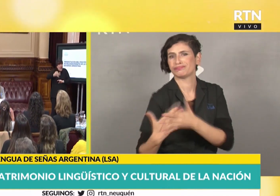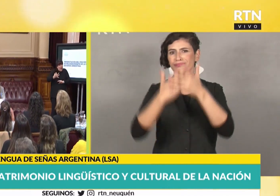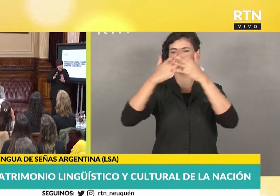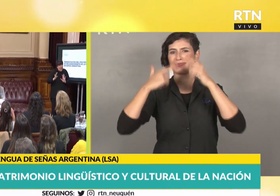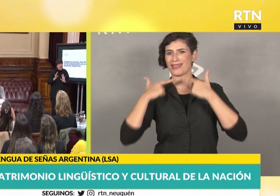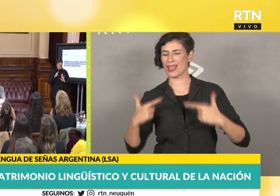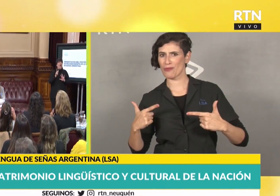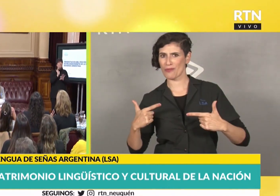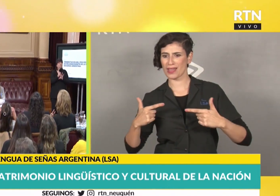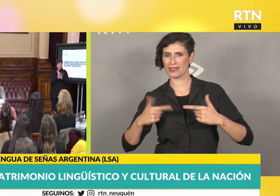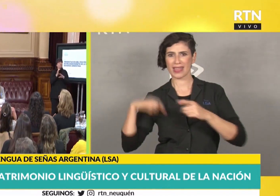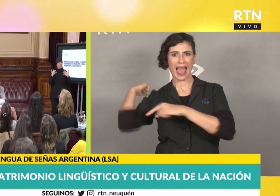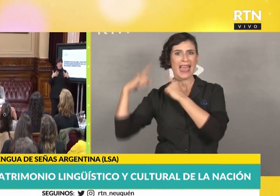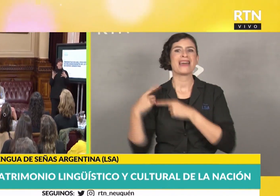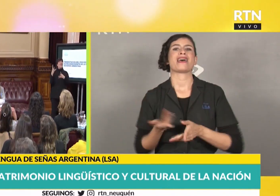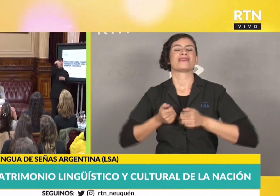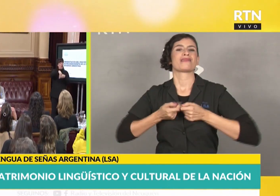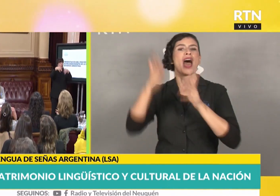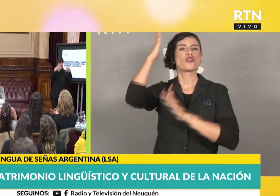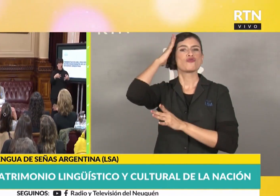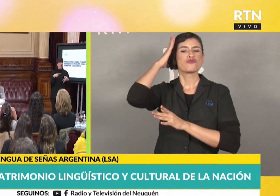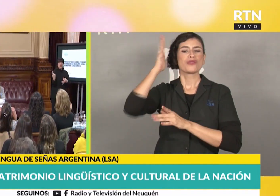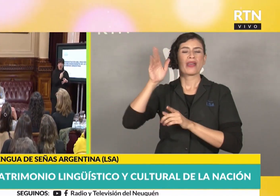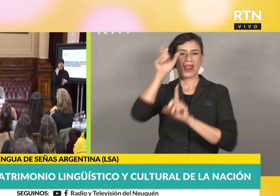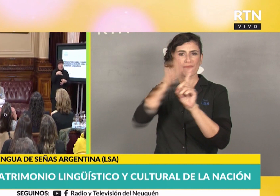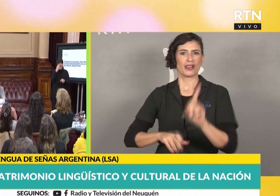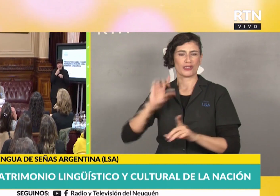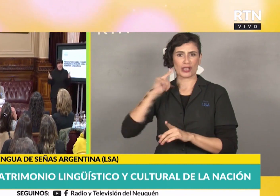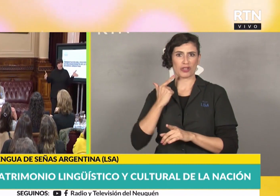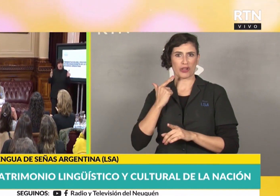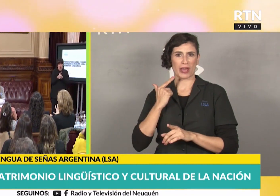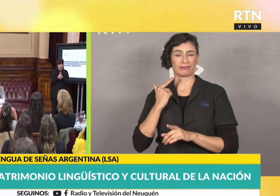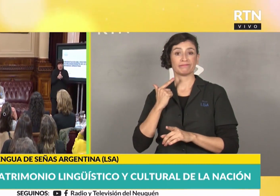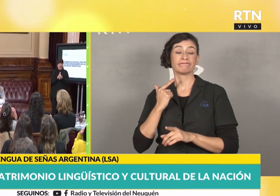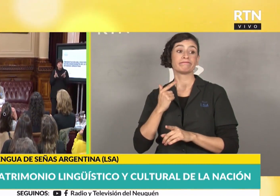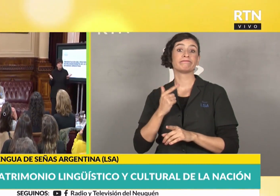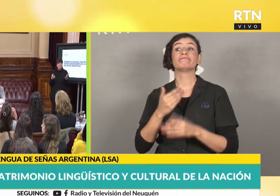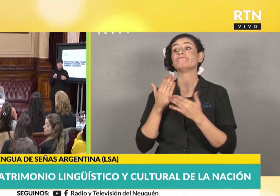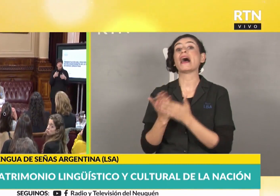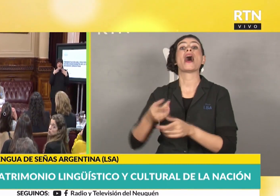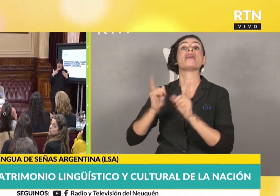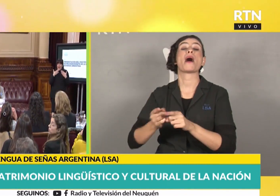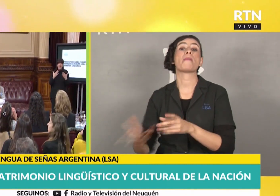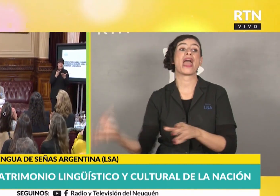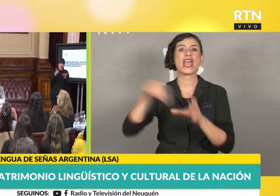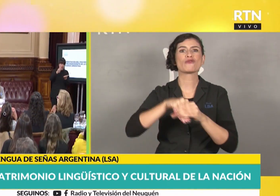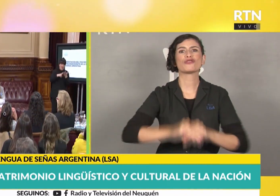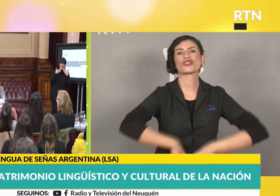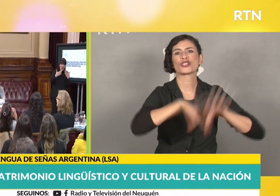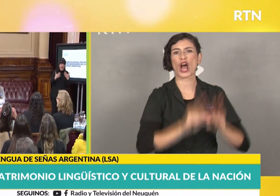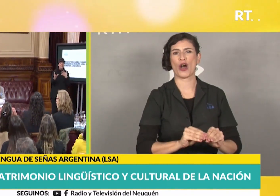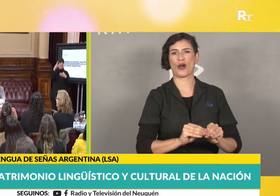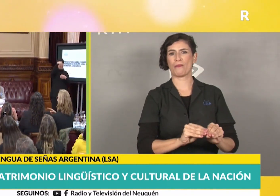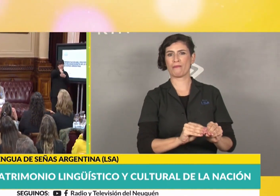y la herencia cultural de las personas sordas. También garantiza su participación e inclusión plena, como así también de las